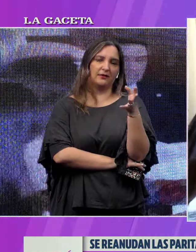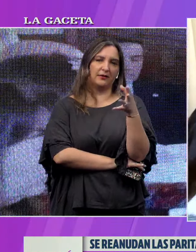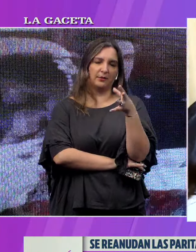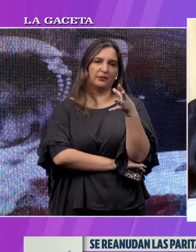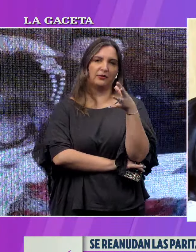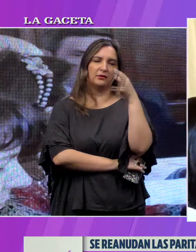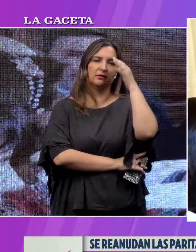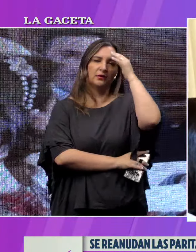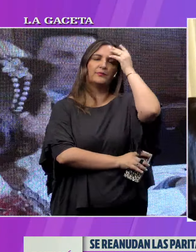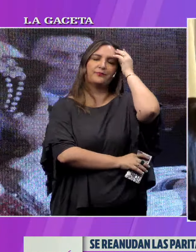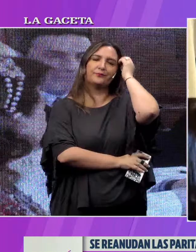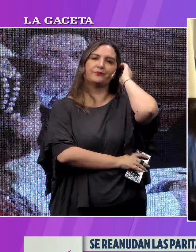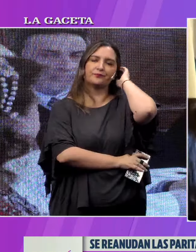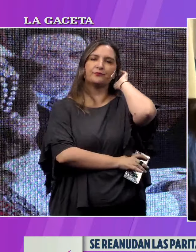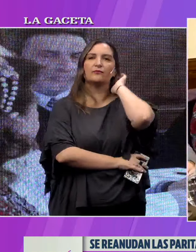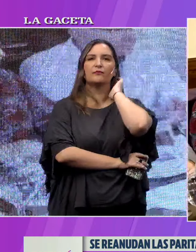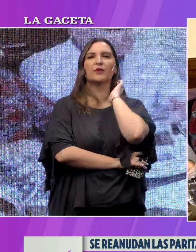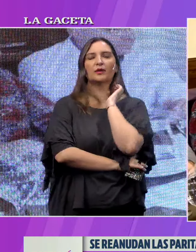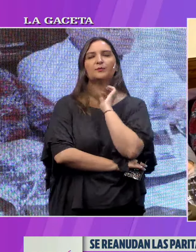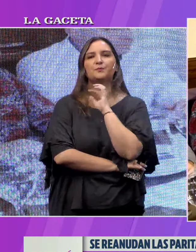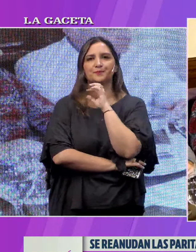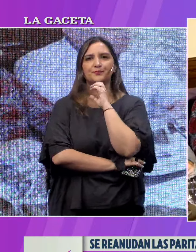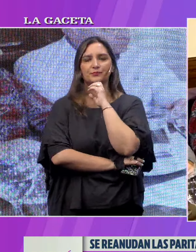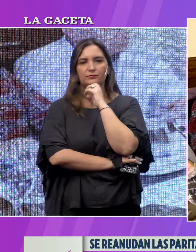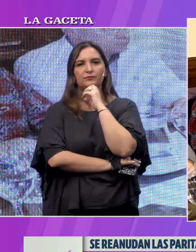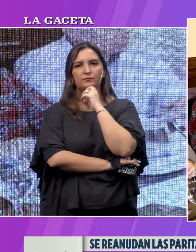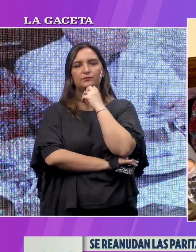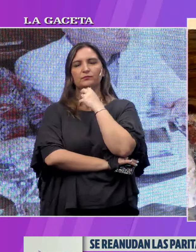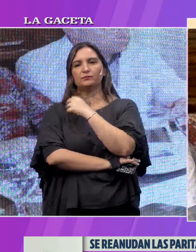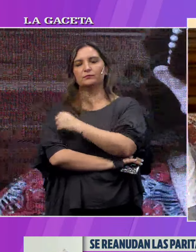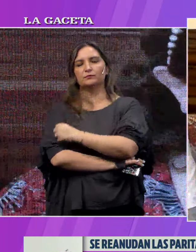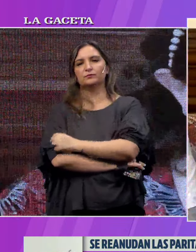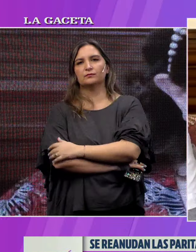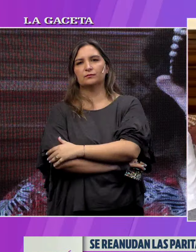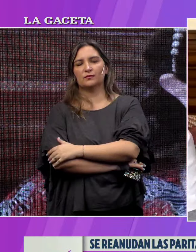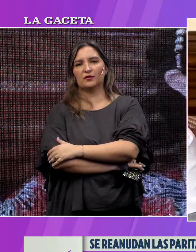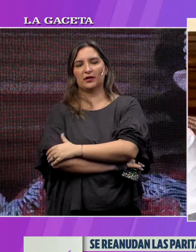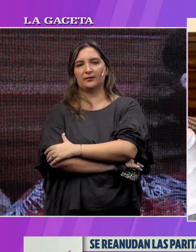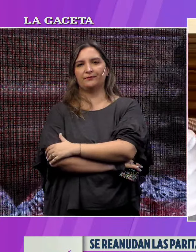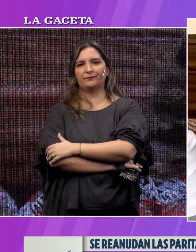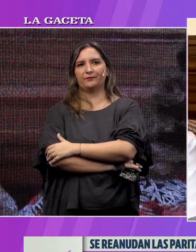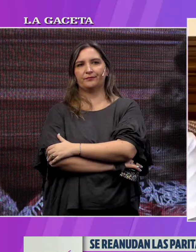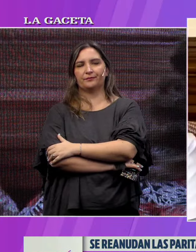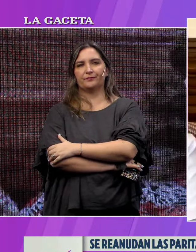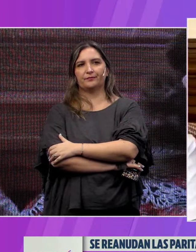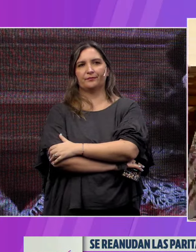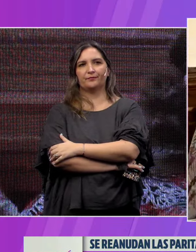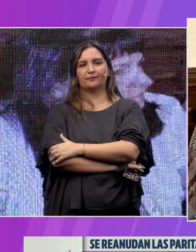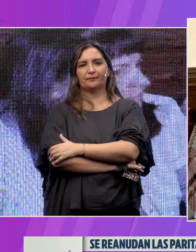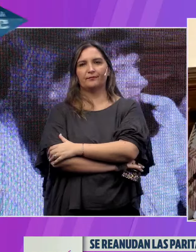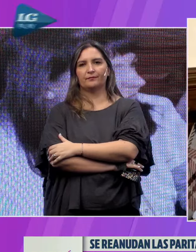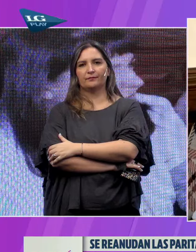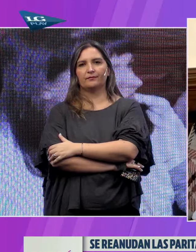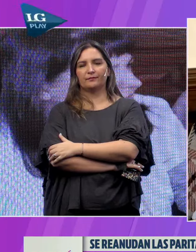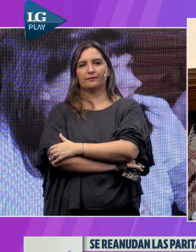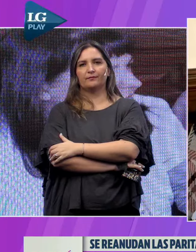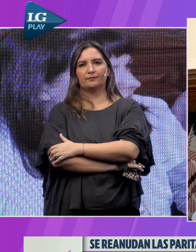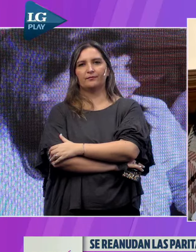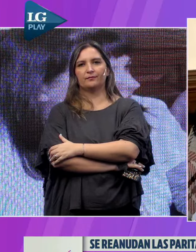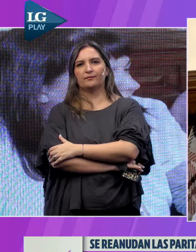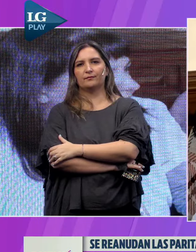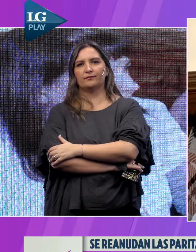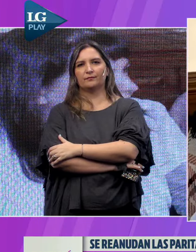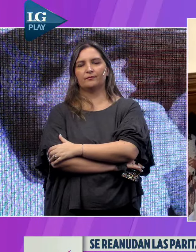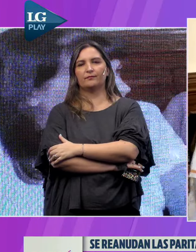laboral, digamos, ¿no? Exacto. Y cuanto antes firmemos y recompongamos, va a ser más rápido